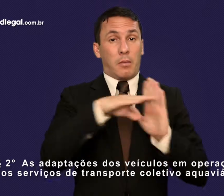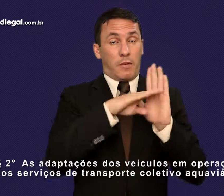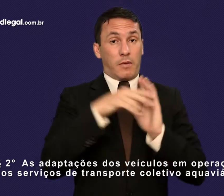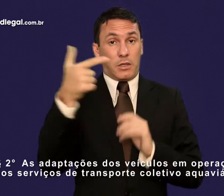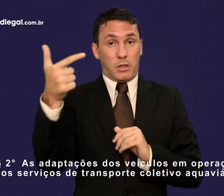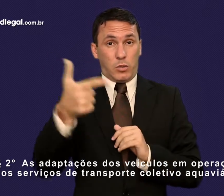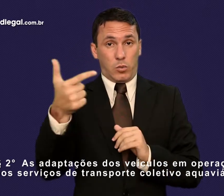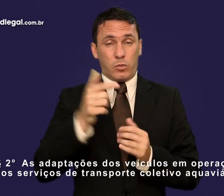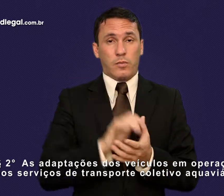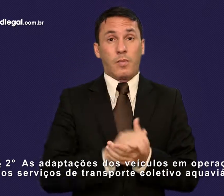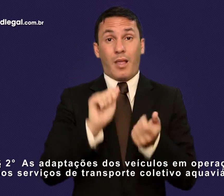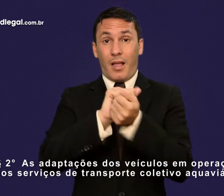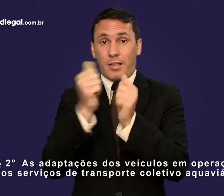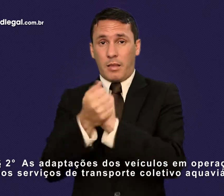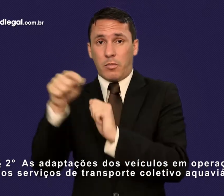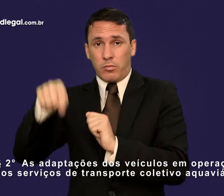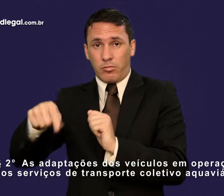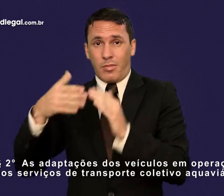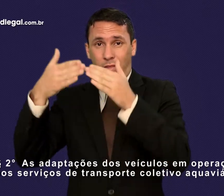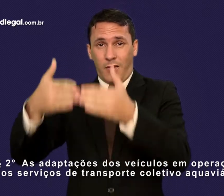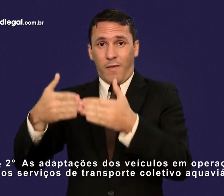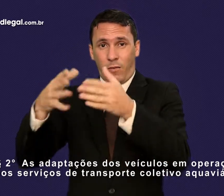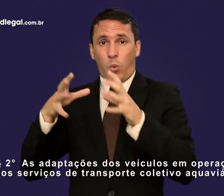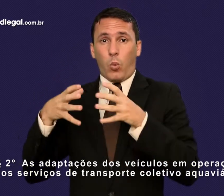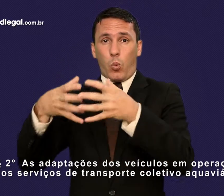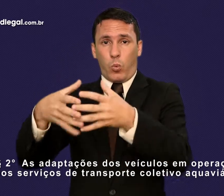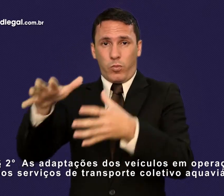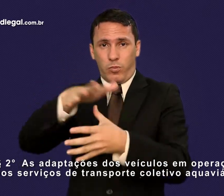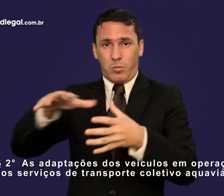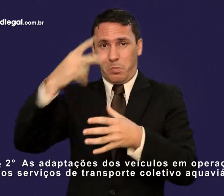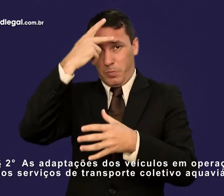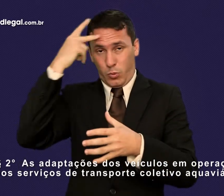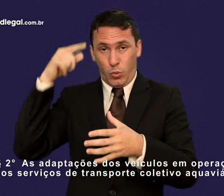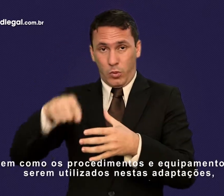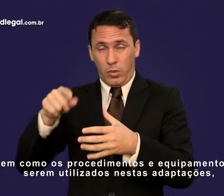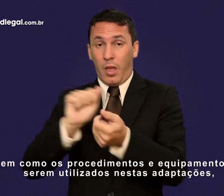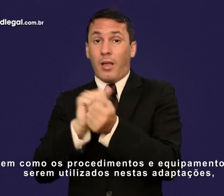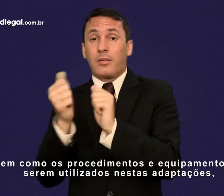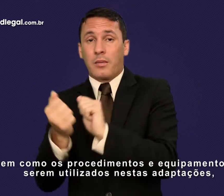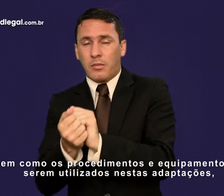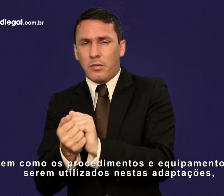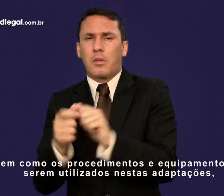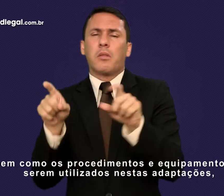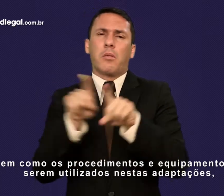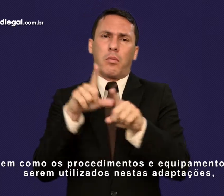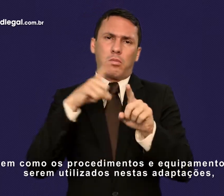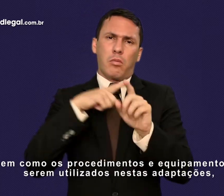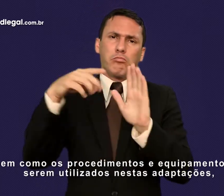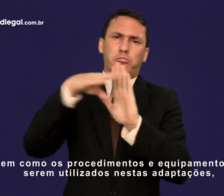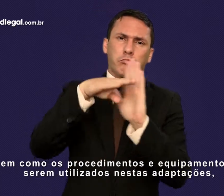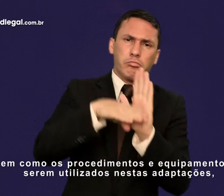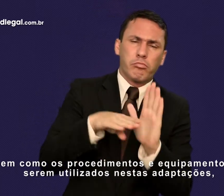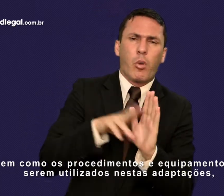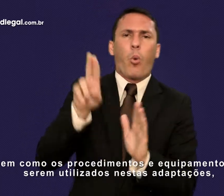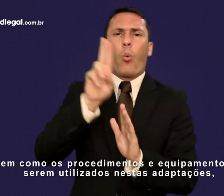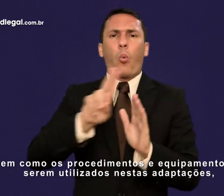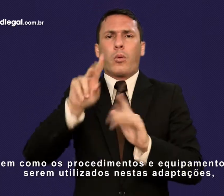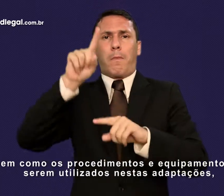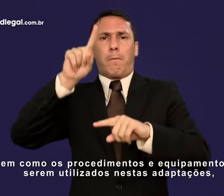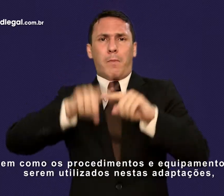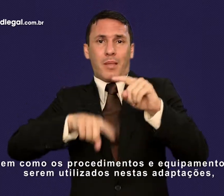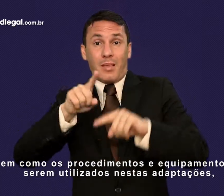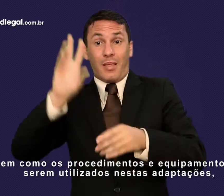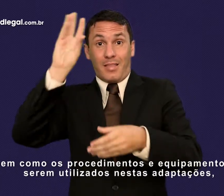2º. As adaptações dos veículos em operação nos serviços de transporte coletivo aquaviário, bem como os procedimentos e equipamentos a serem